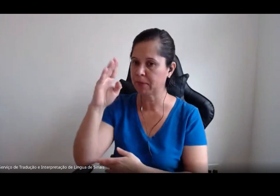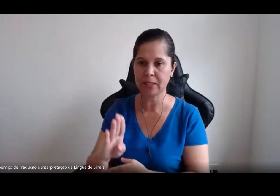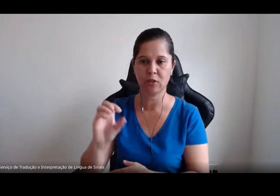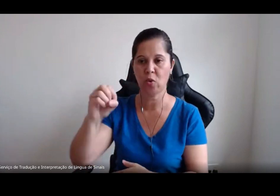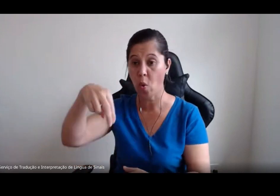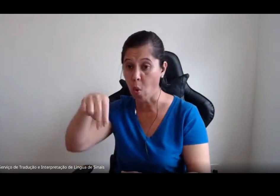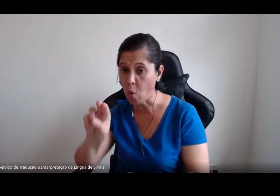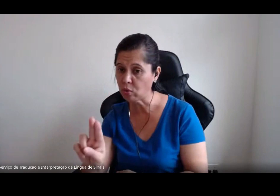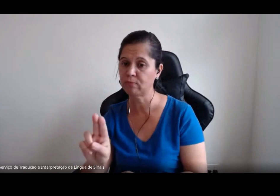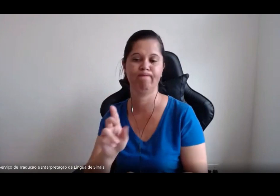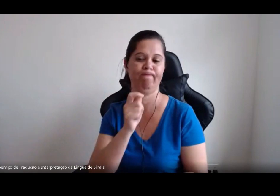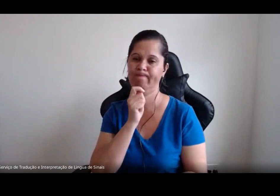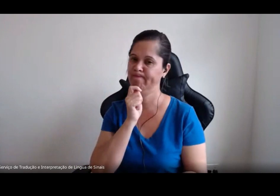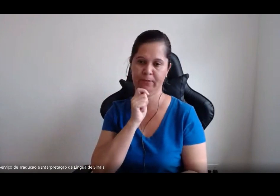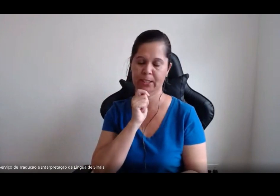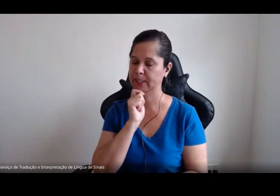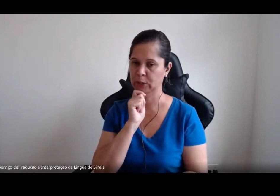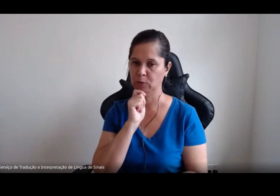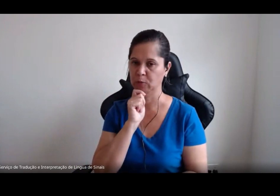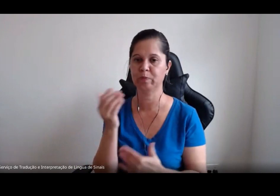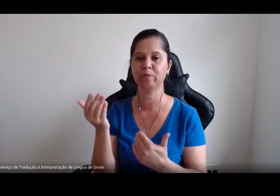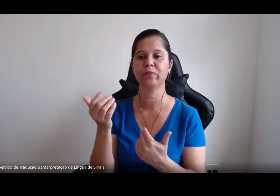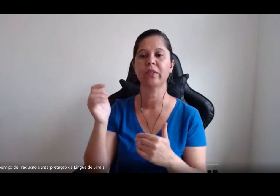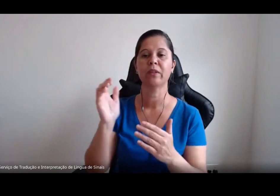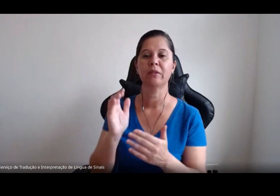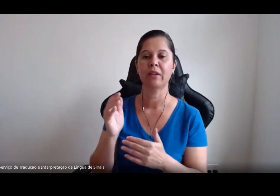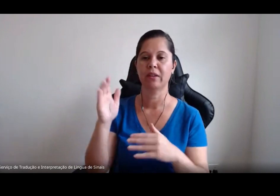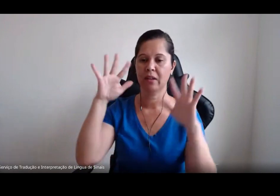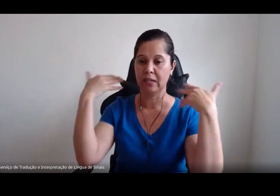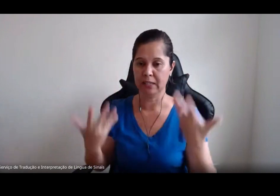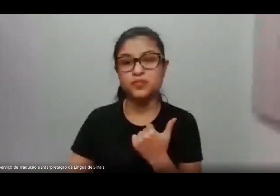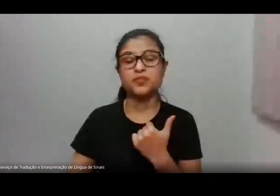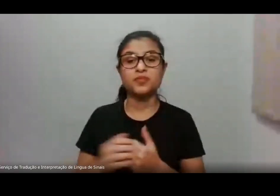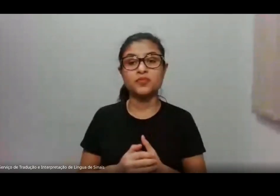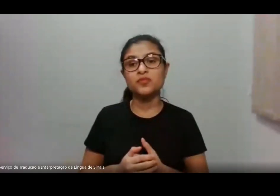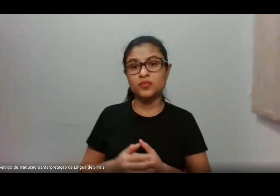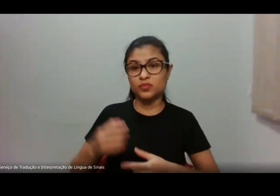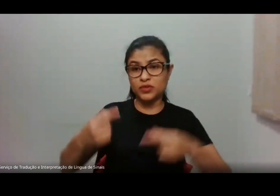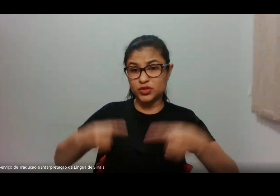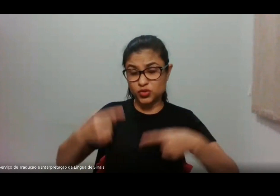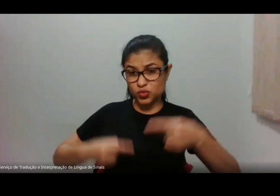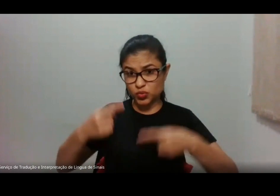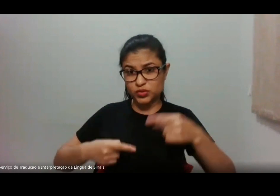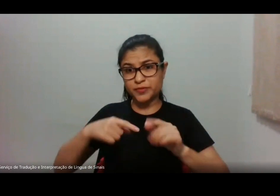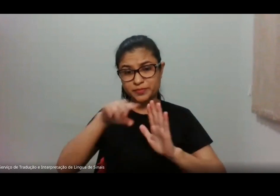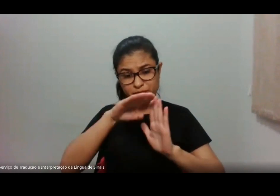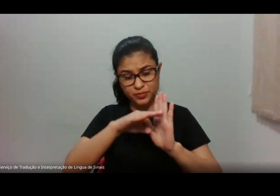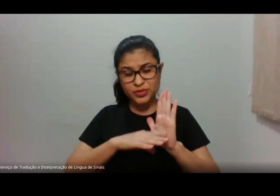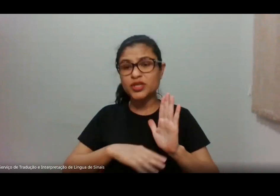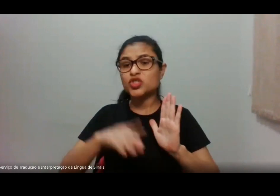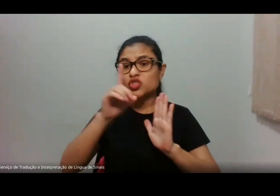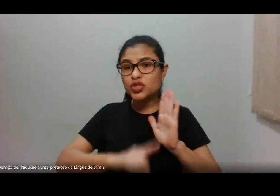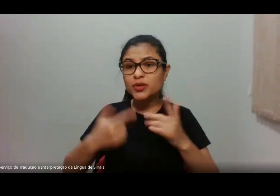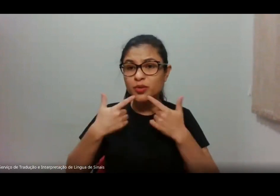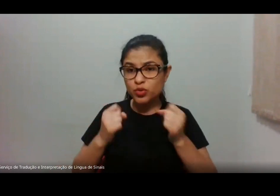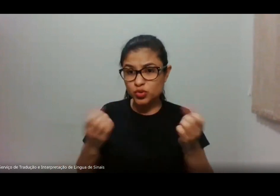foi ratificada pela ONU, né? Algumas das discussões que pautam os direitos linguísticos hoje em dia são,